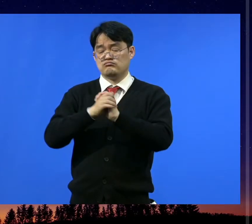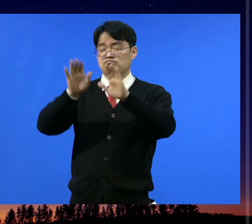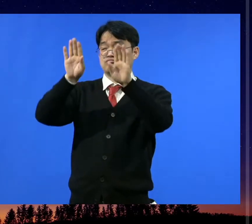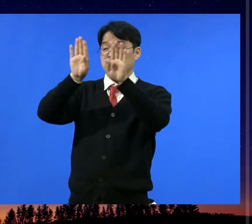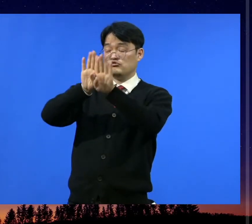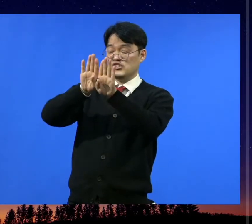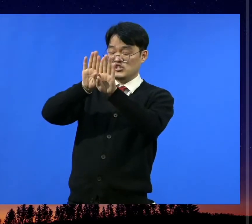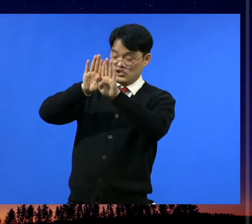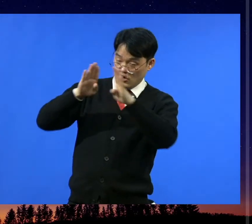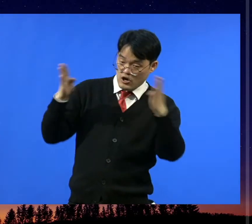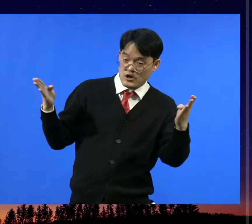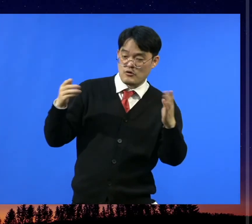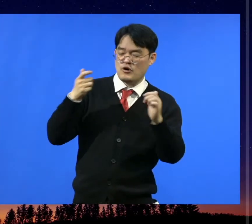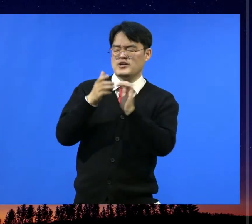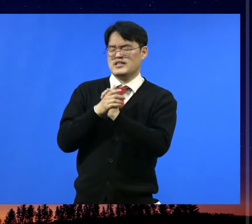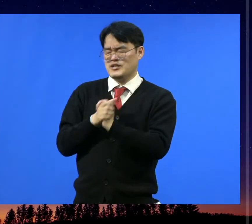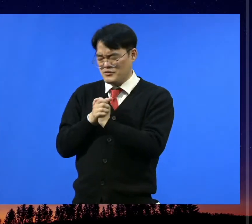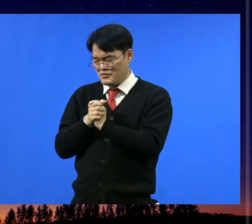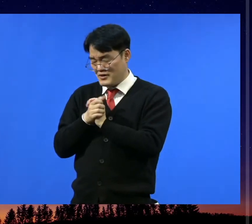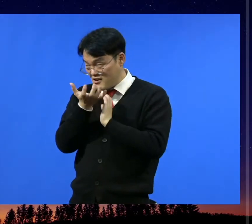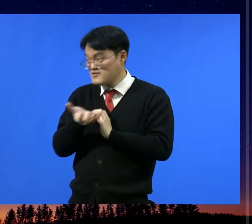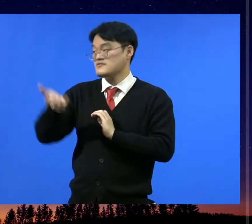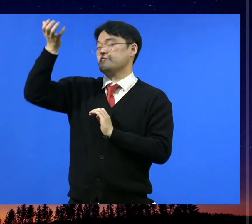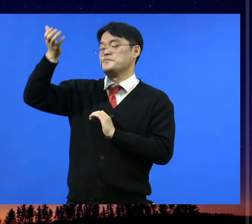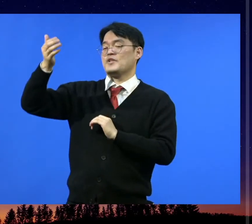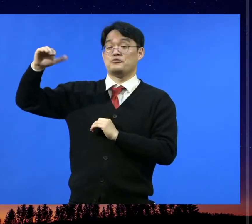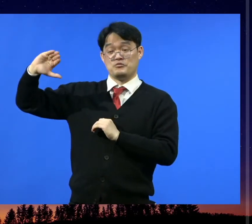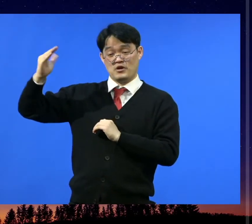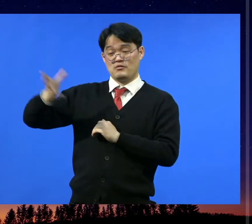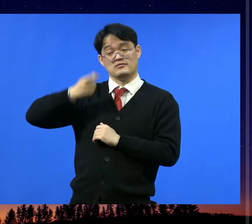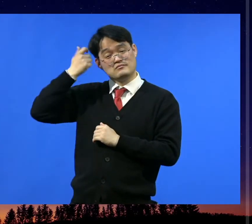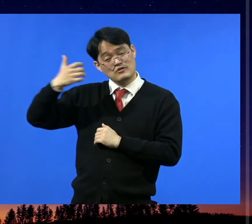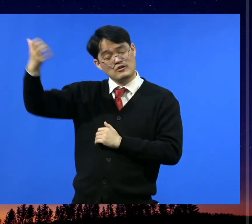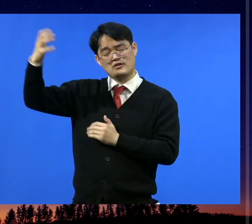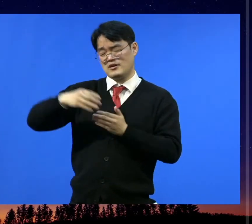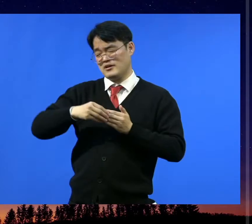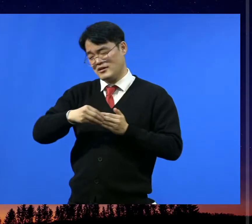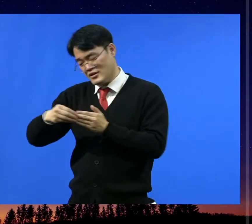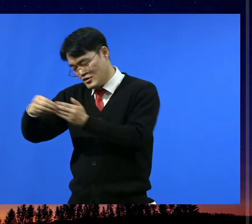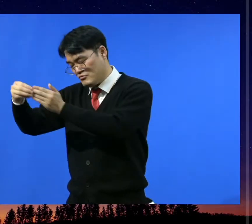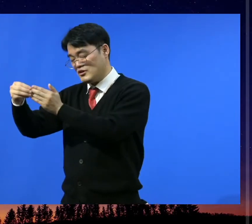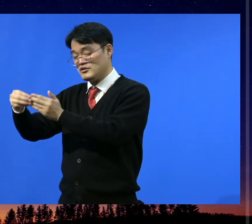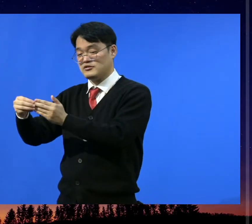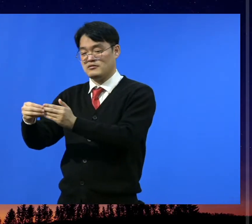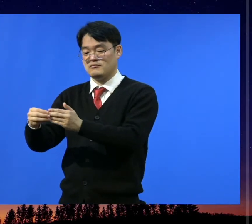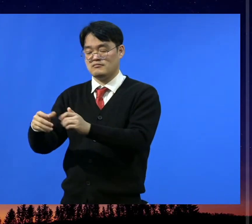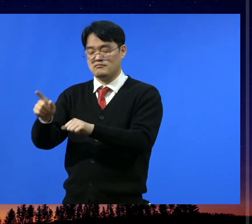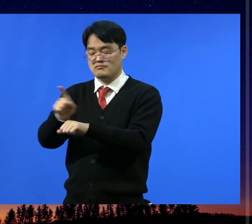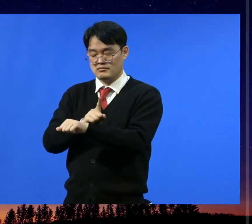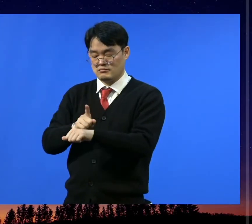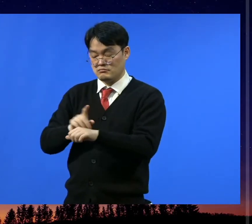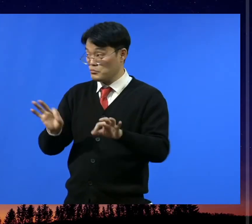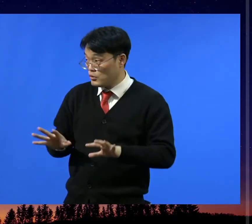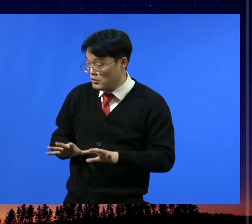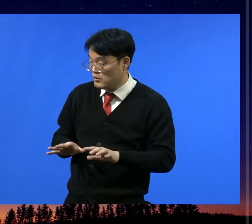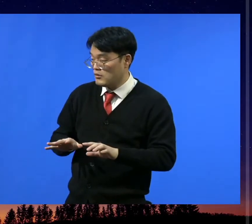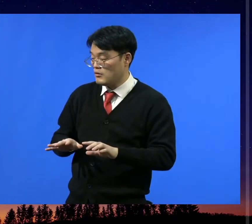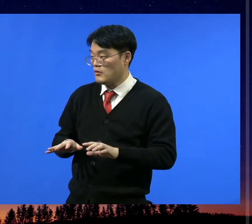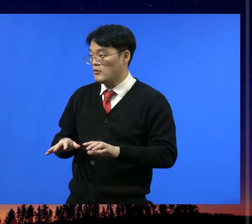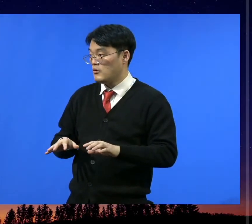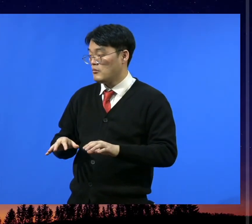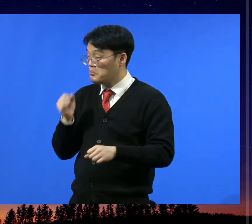거예요. 성령이 나를 인도하셔서 기도로 이끌어 주셔서 휙 1시간이 가버리고 휙 2시간이